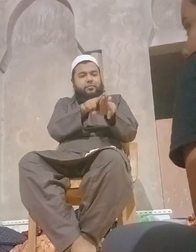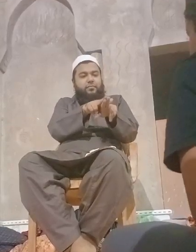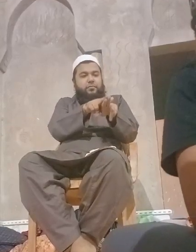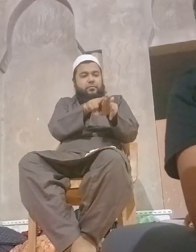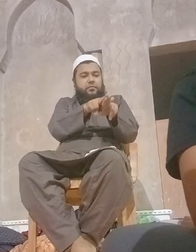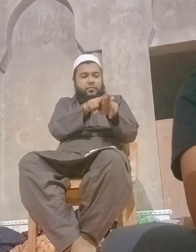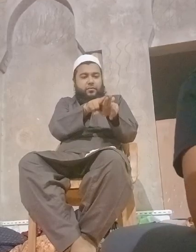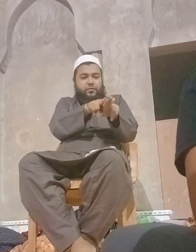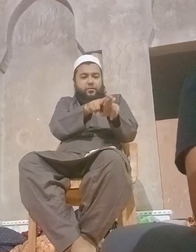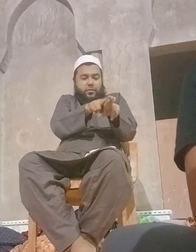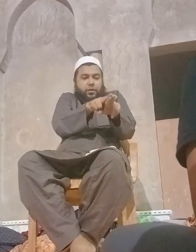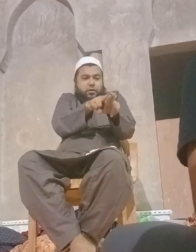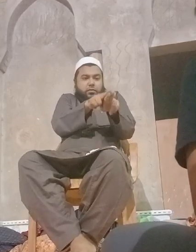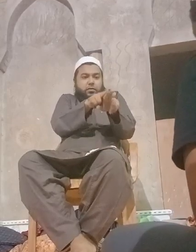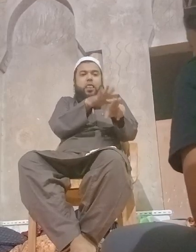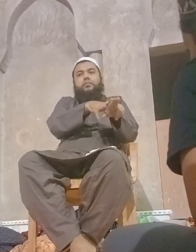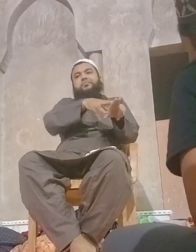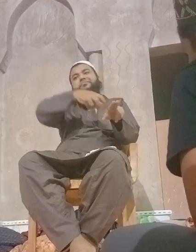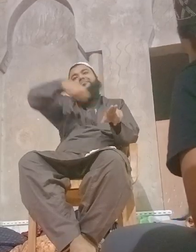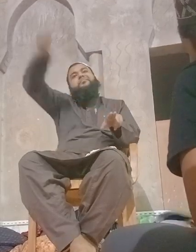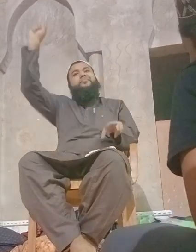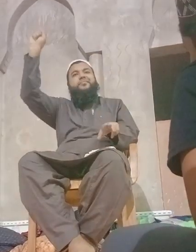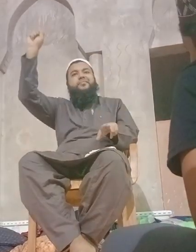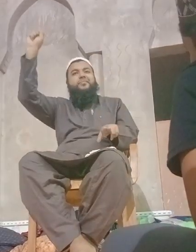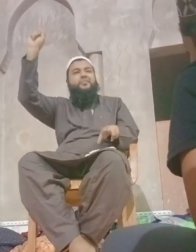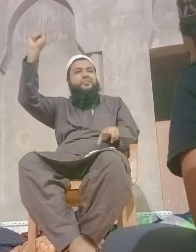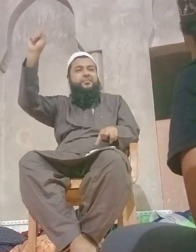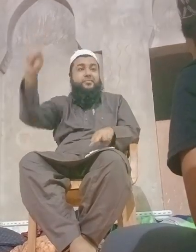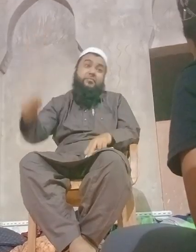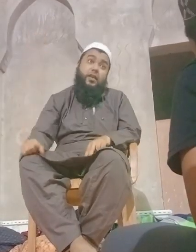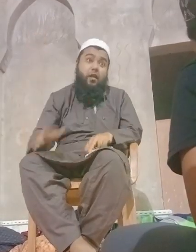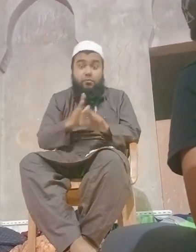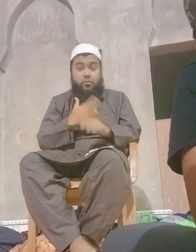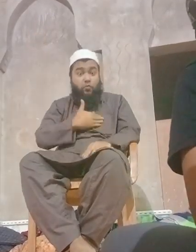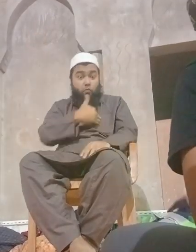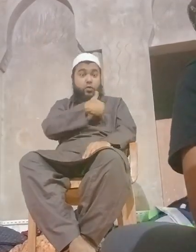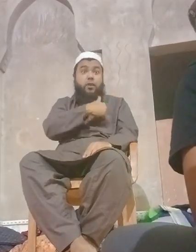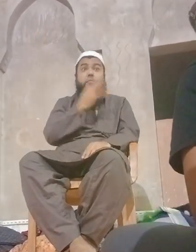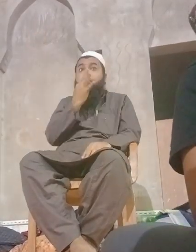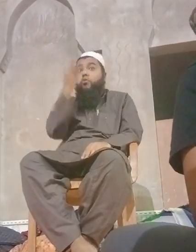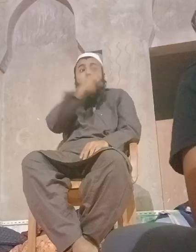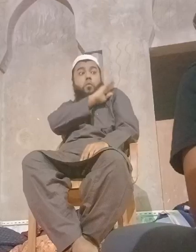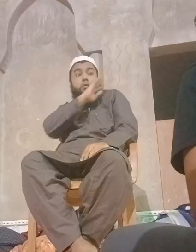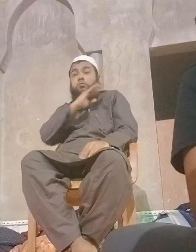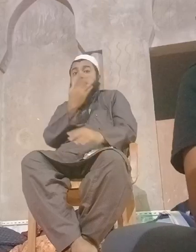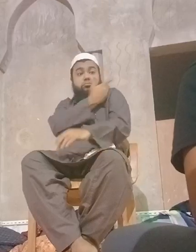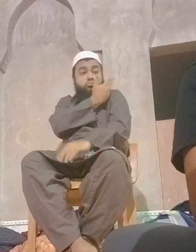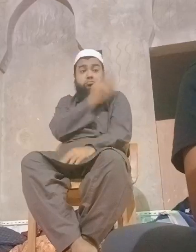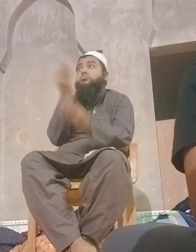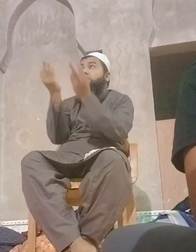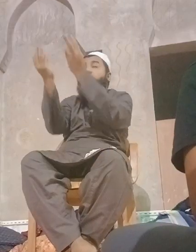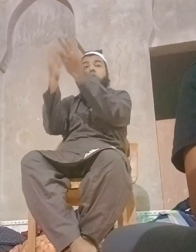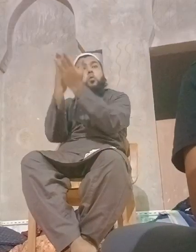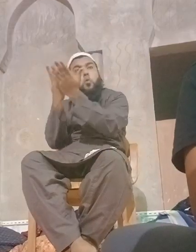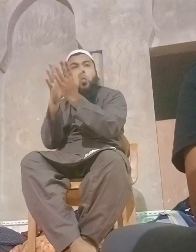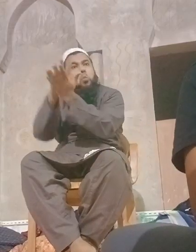তো মরণের সময়ে কোনো তওবা কবুল হবে না, কোনো ইস্তেগফার কবুল হবে না। আর মরণের সময়